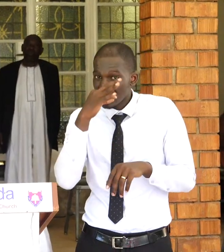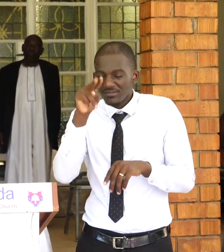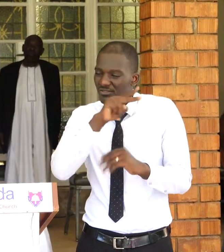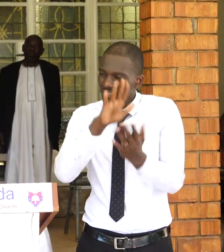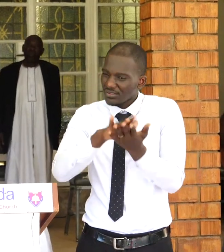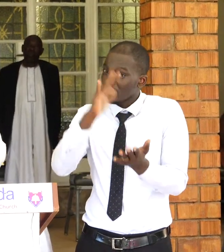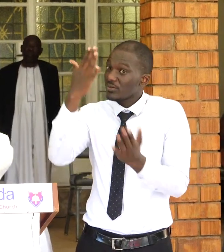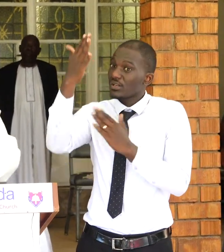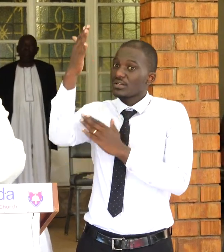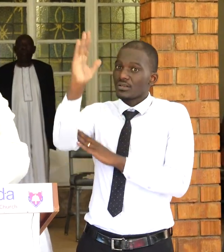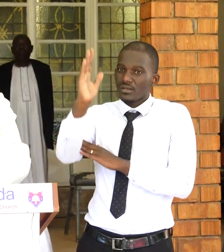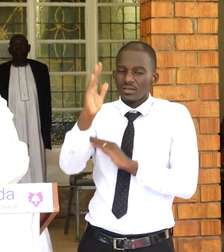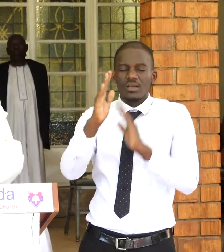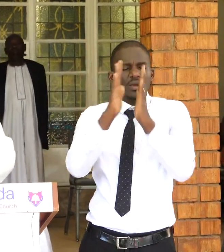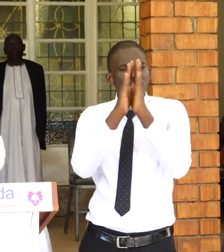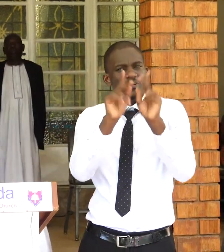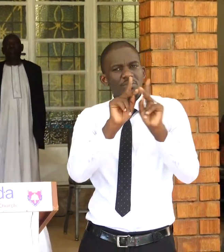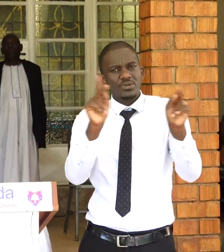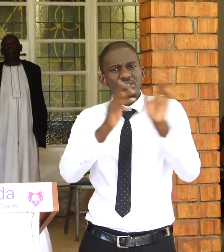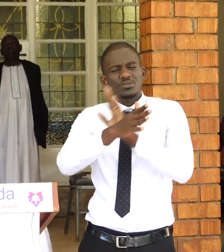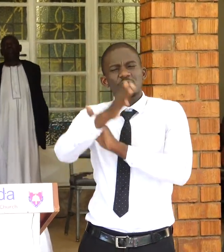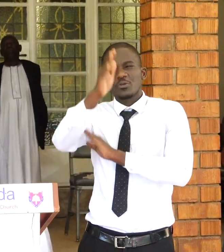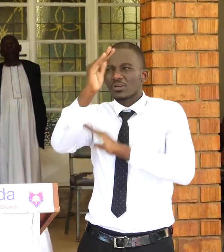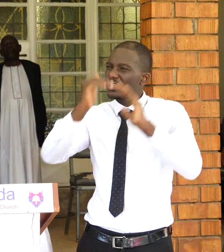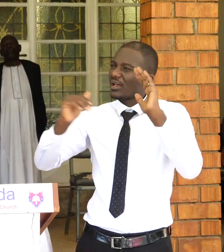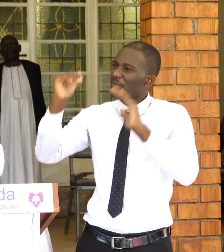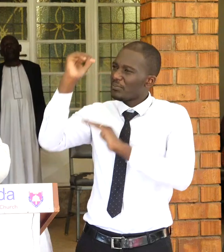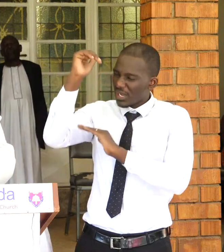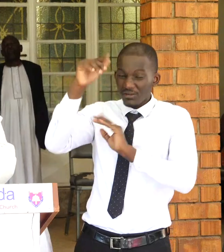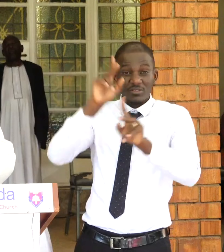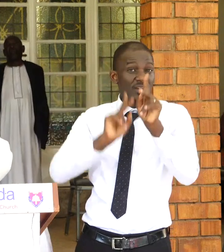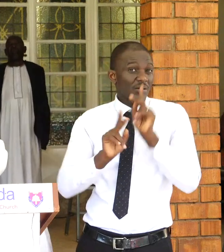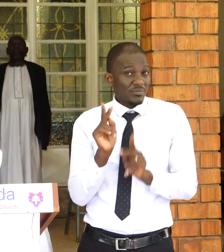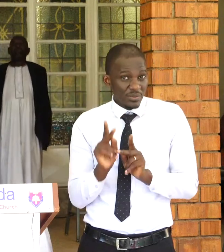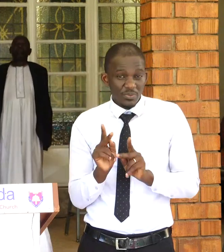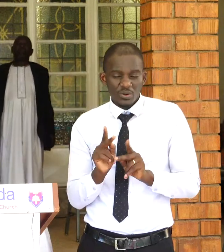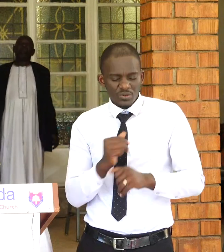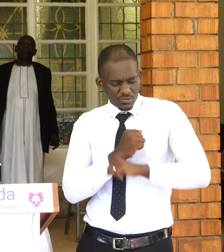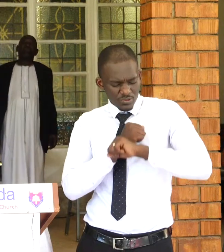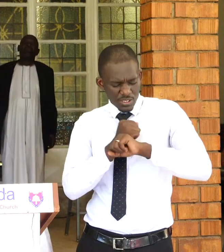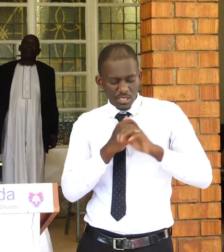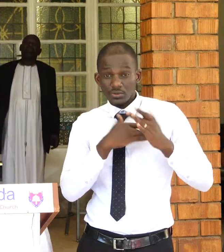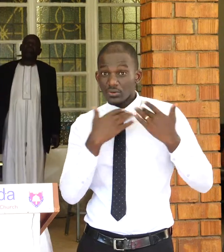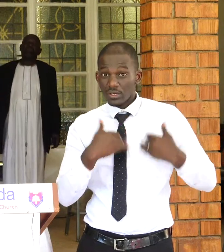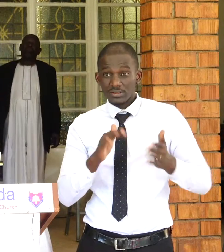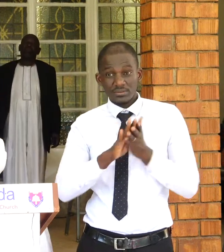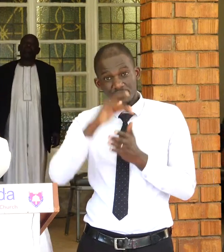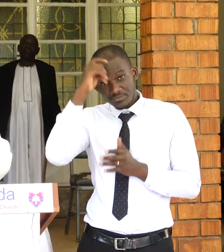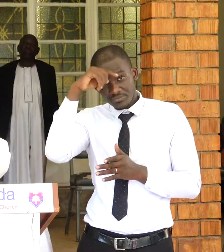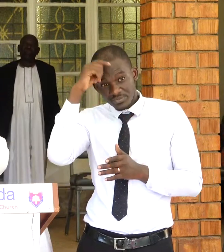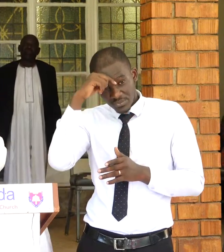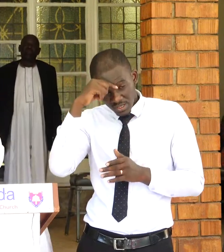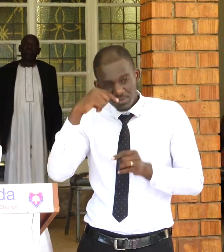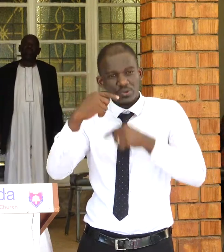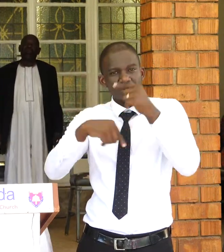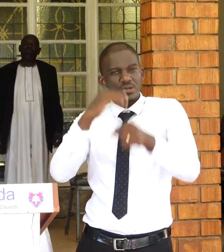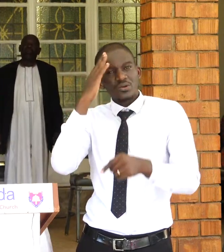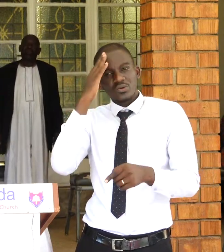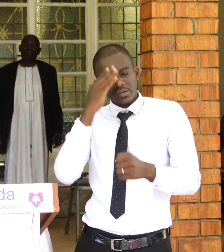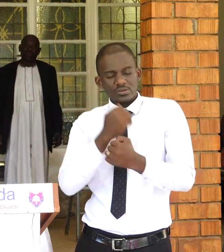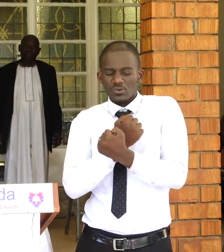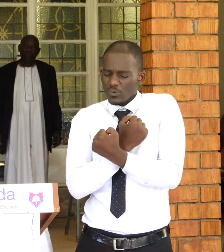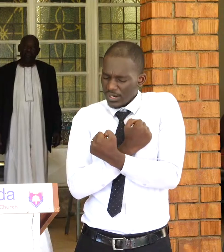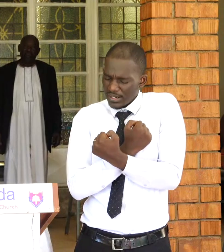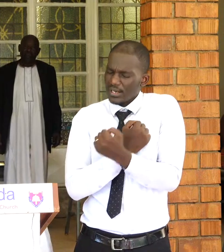Katonda. Saba emirembe gya Katonda ekikulumu okutegeera kw'abaana b'abantu, kikuume emitima gyammwe n'amagezi gammwe, mukwongere okumanya n'okwagala Katonda n'omwana we